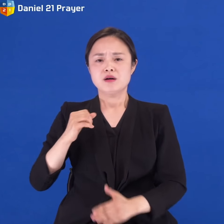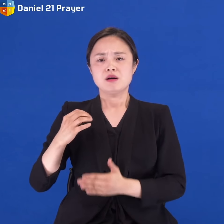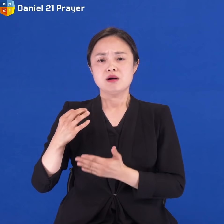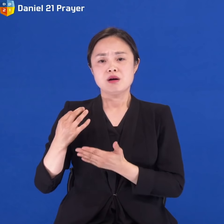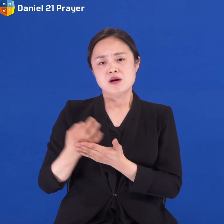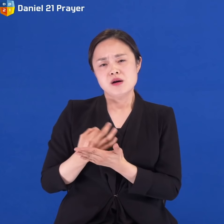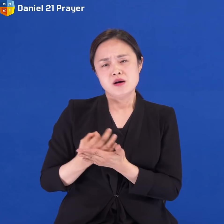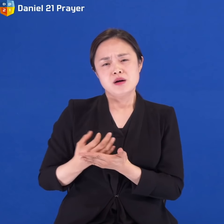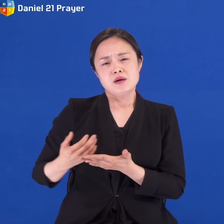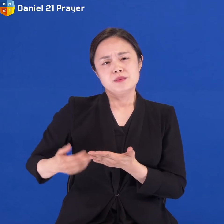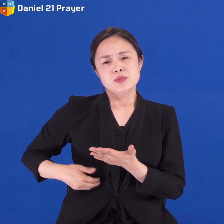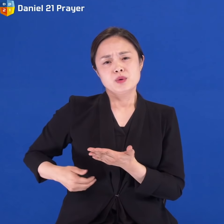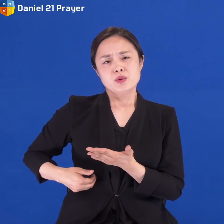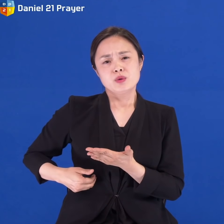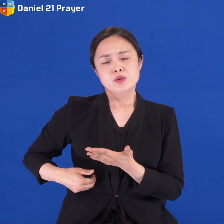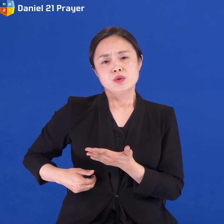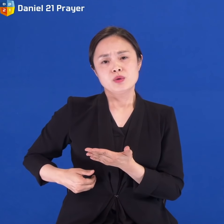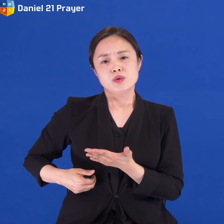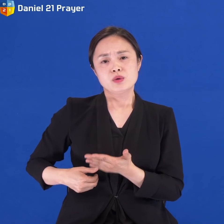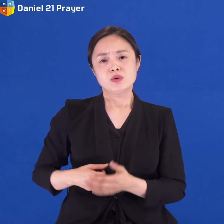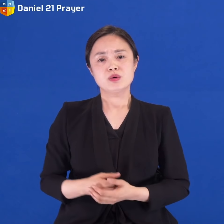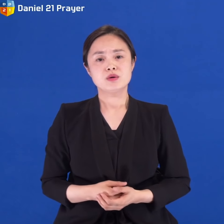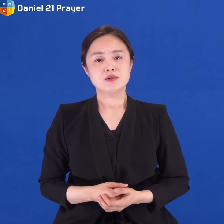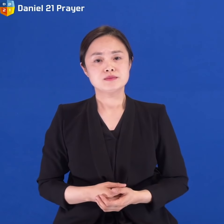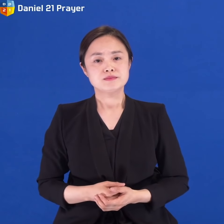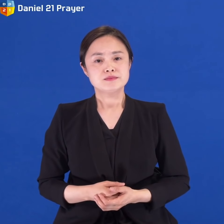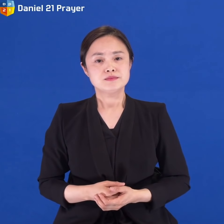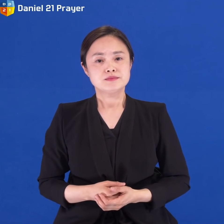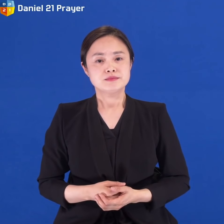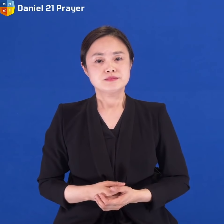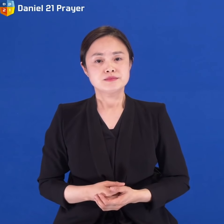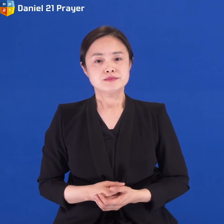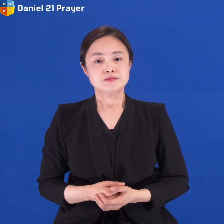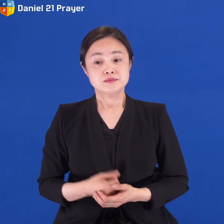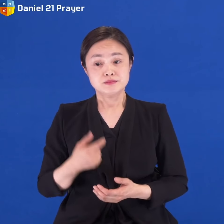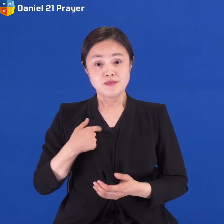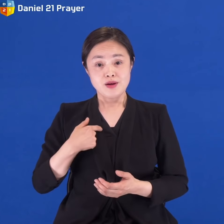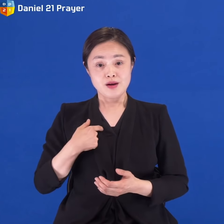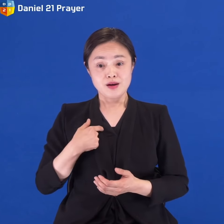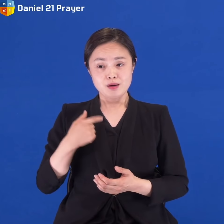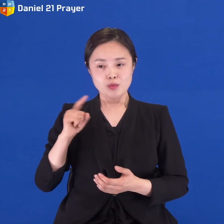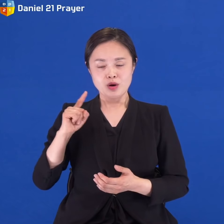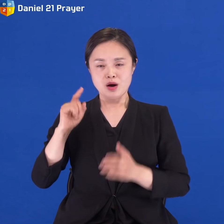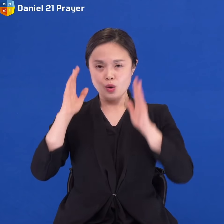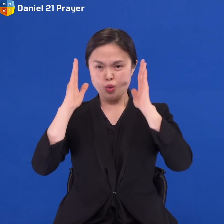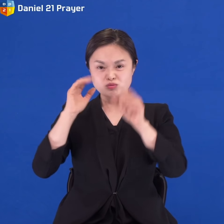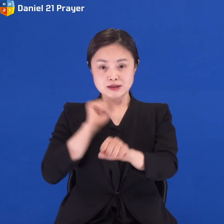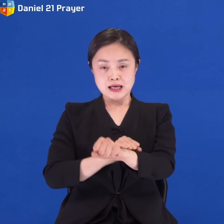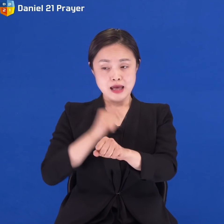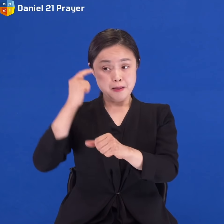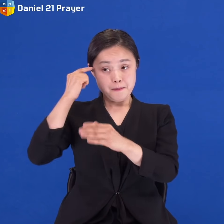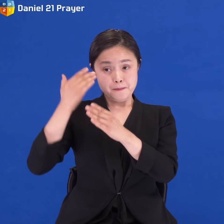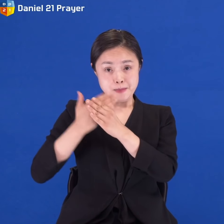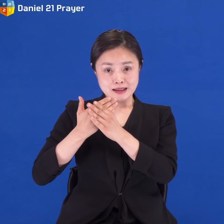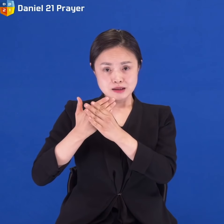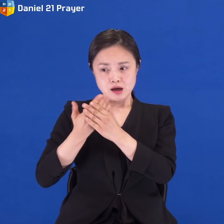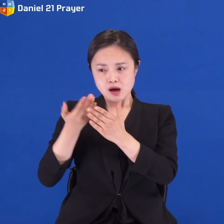다치고 박사학위를 받았지만 그게 의미가 없었습니다. 그리고